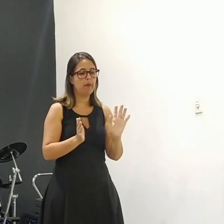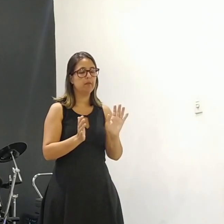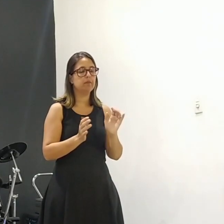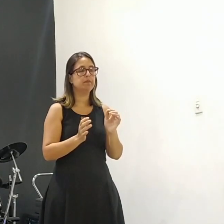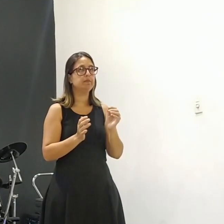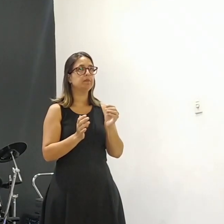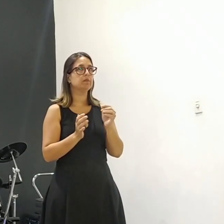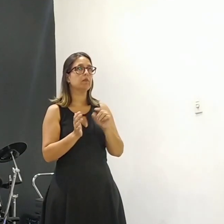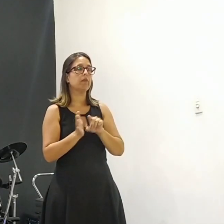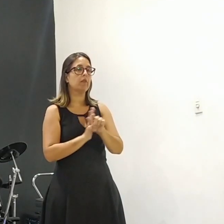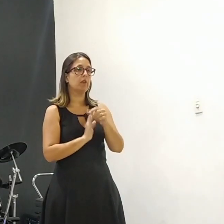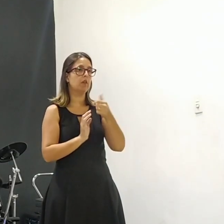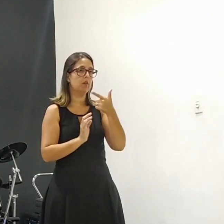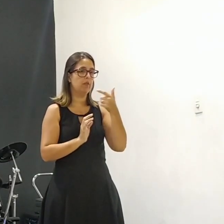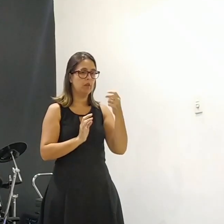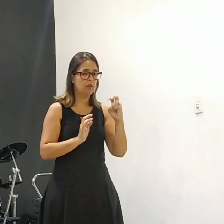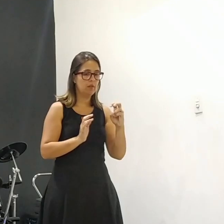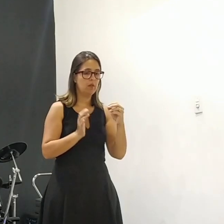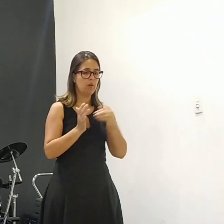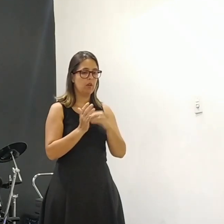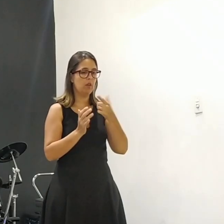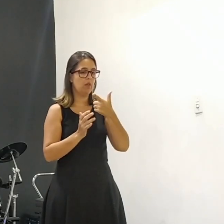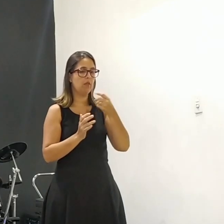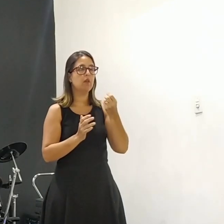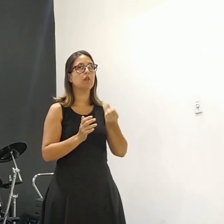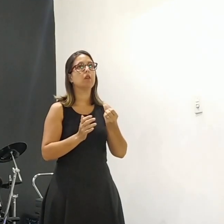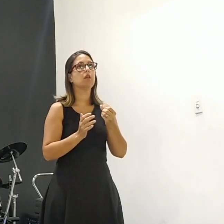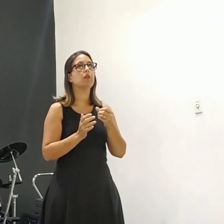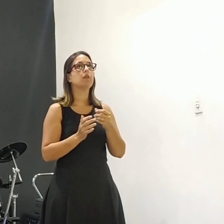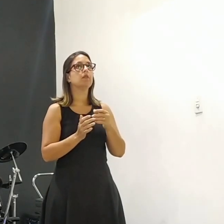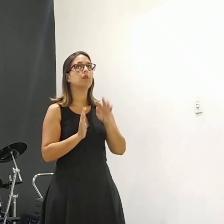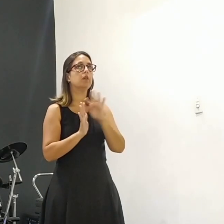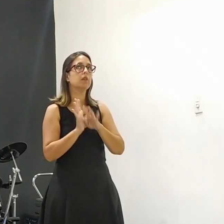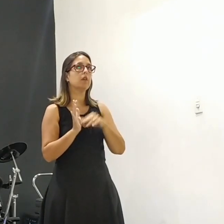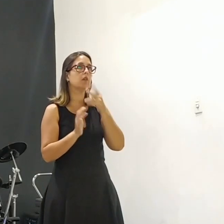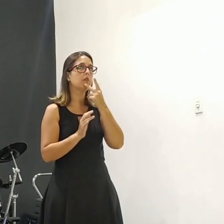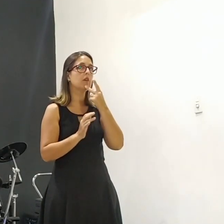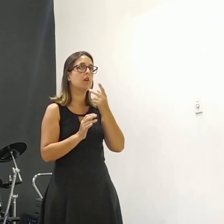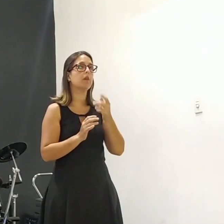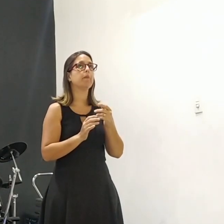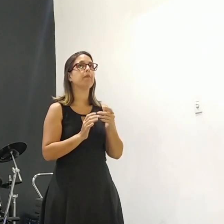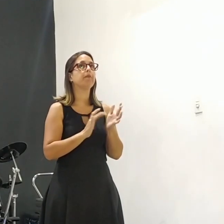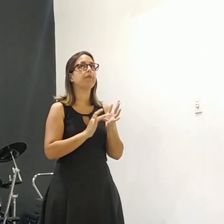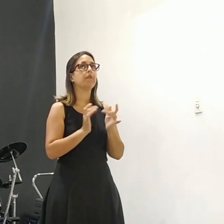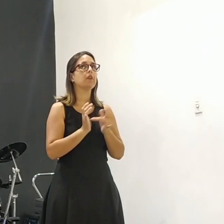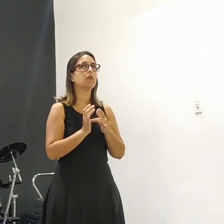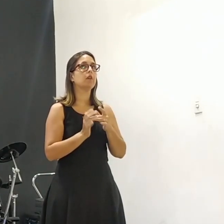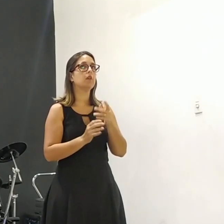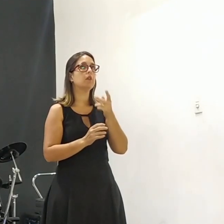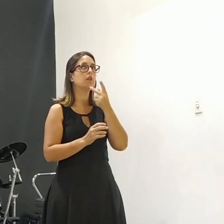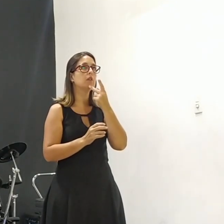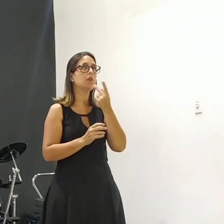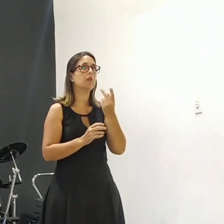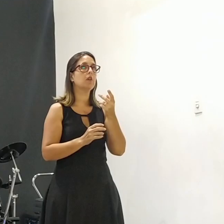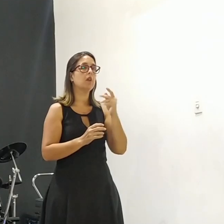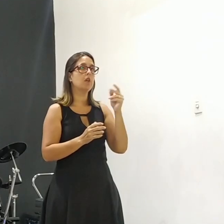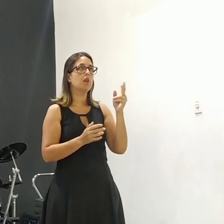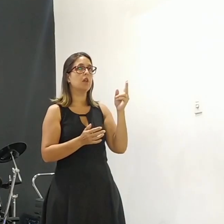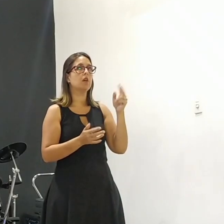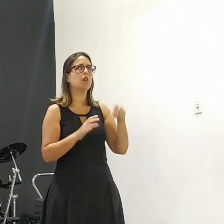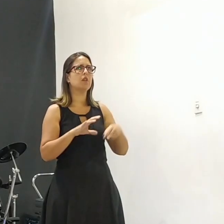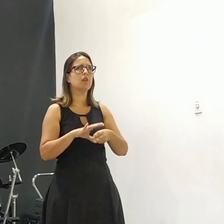26, o texto vai dizer: disse-lhe Jesus: eu sou a ressurreição e a vida. Quem crê em